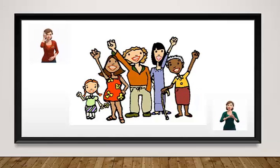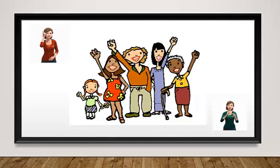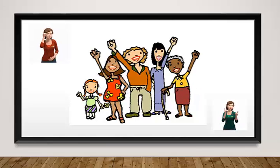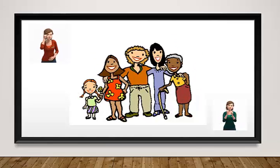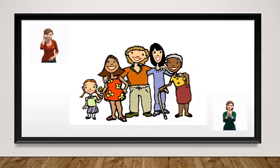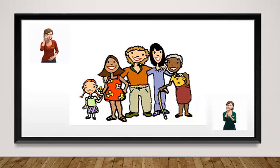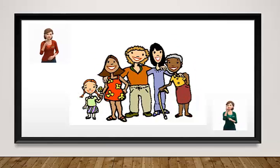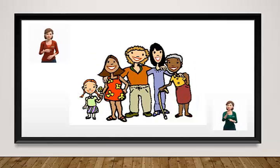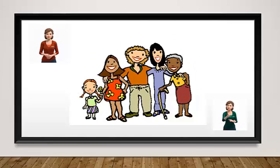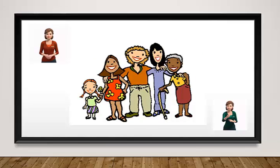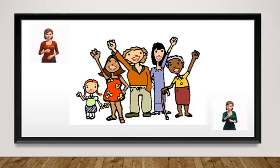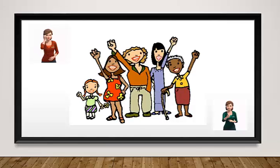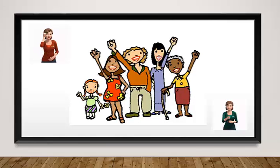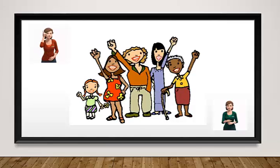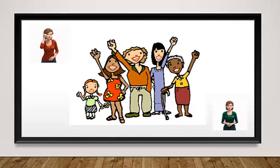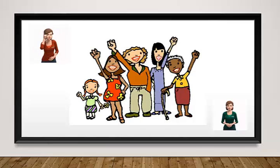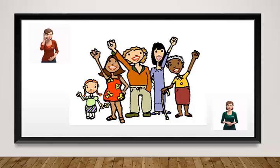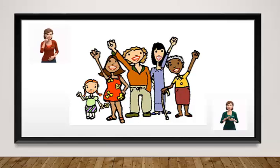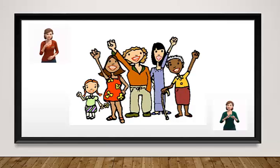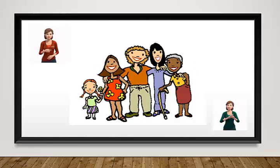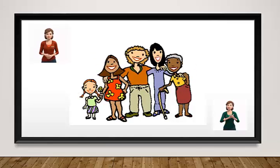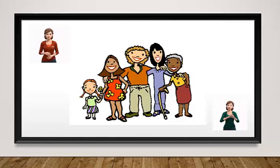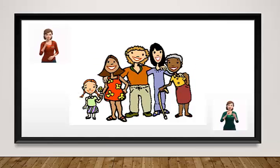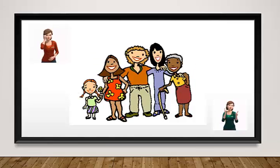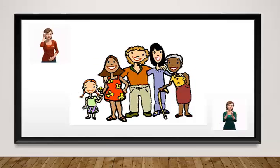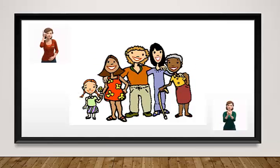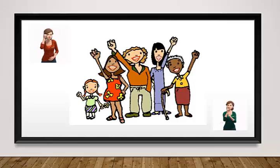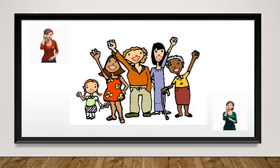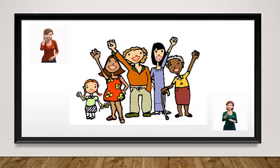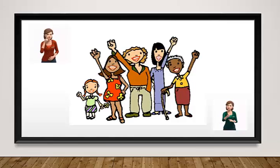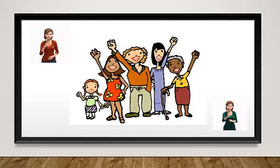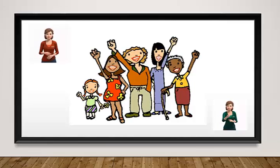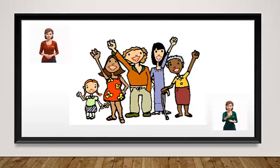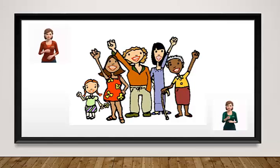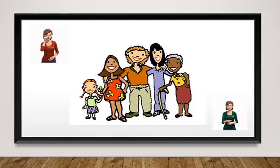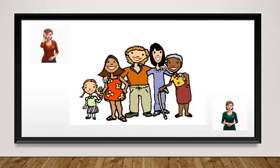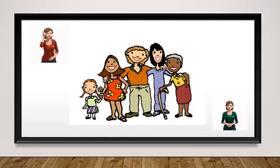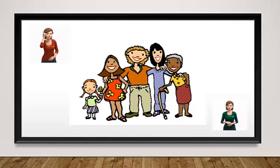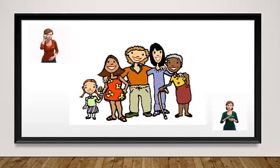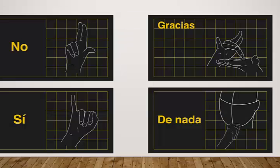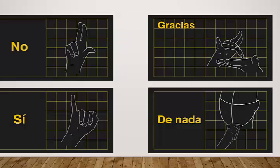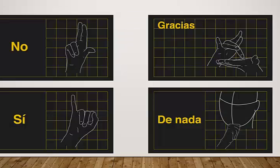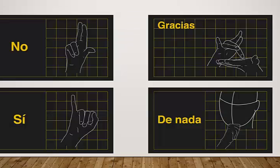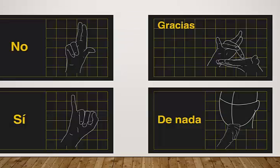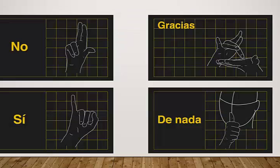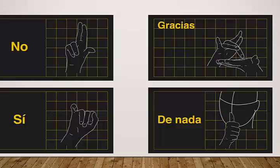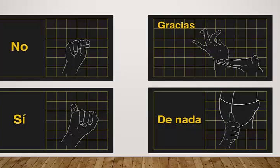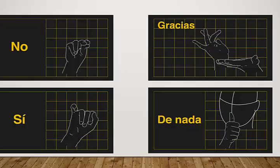índices tanto conductuales como neurofisiológicos en este efecto.